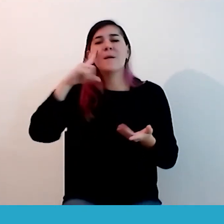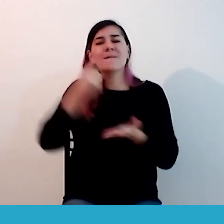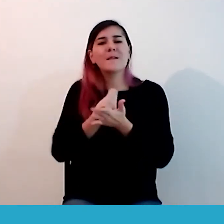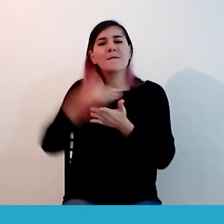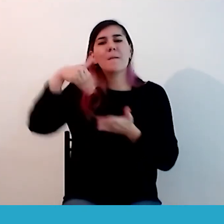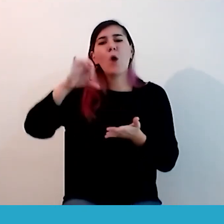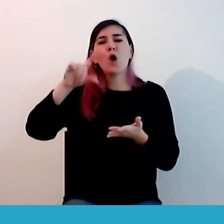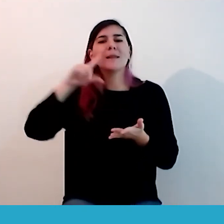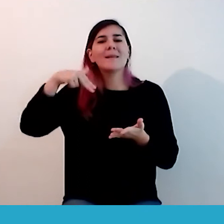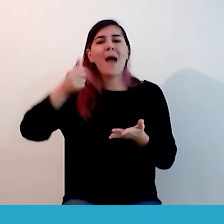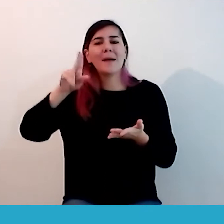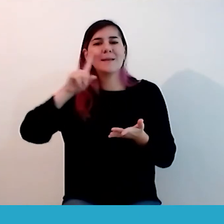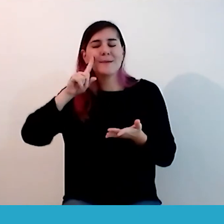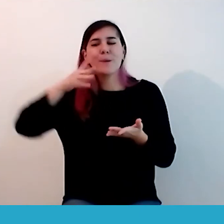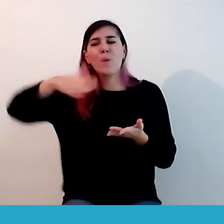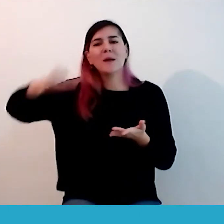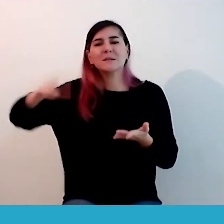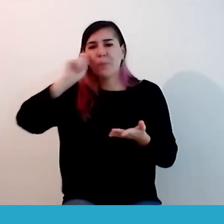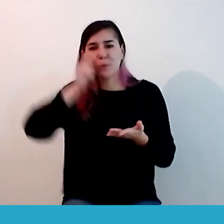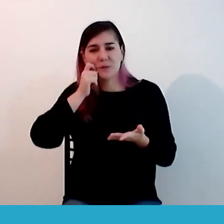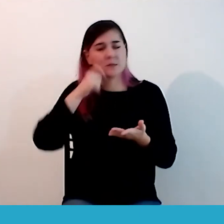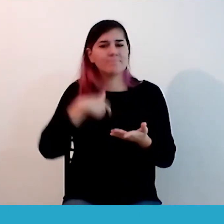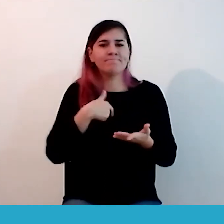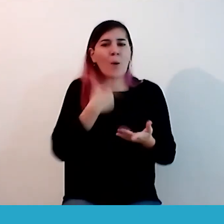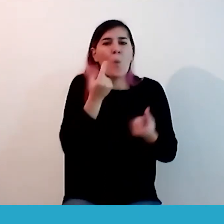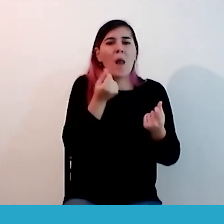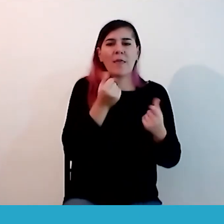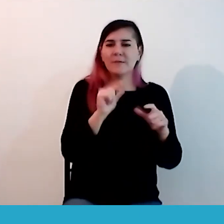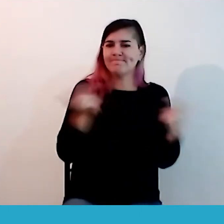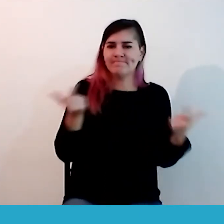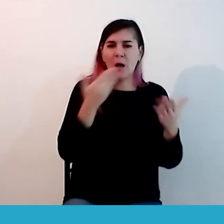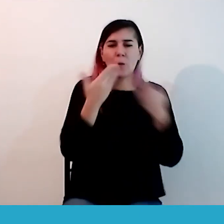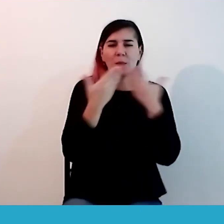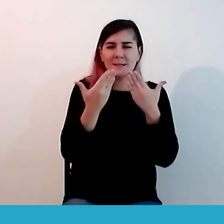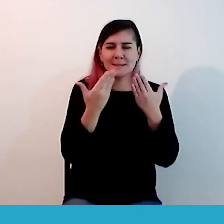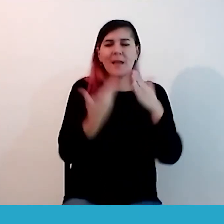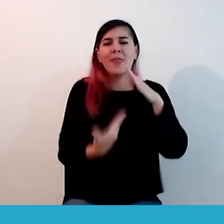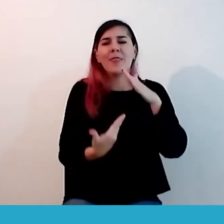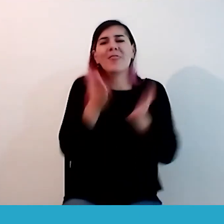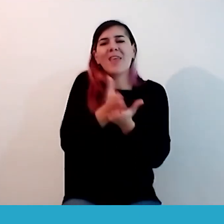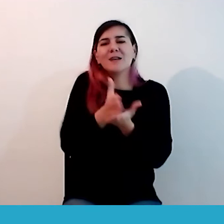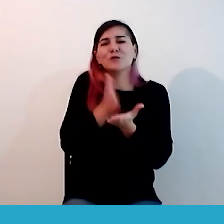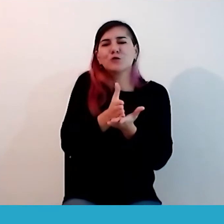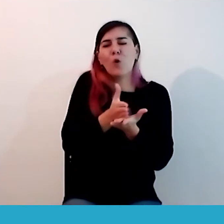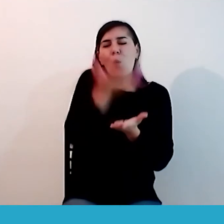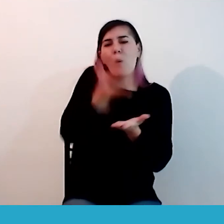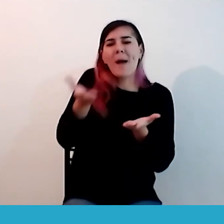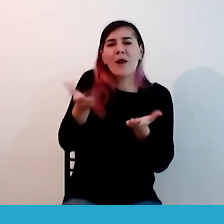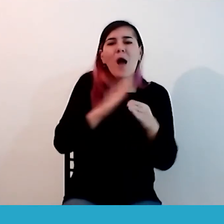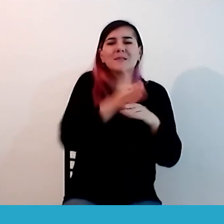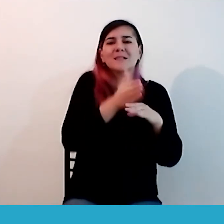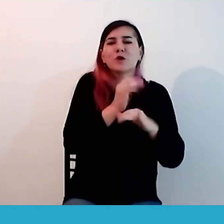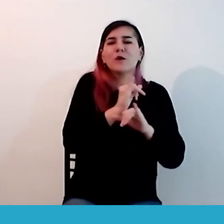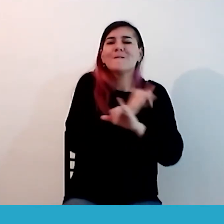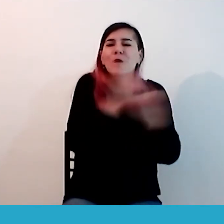Punilla. Solicita se declare la invalidez de la presente audiencia, ya que considera que se ha vulnerado el derecho humano de acceso a la información y